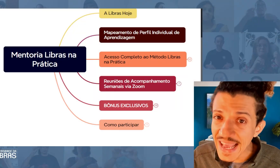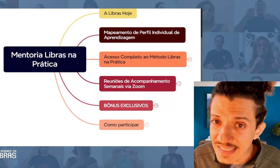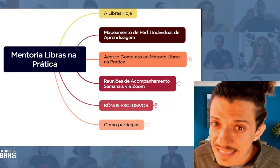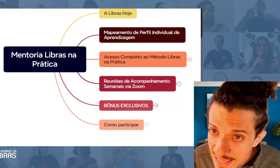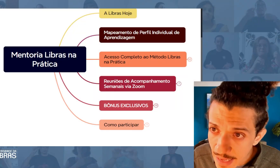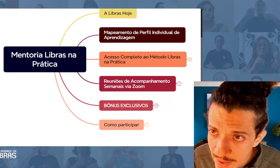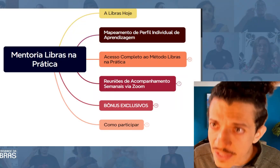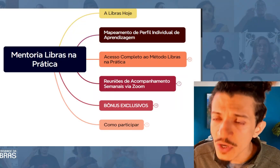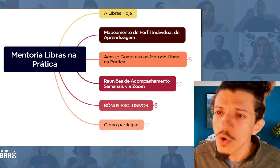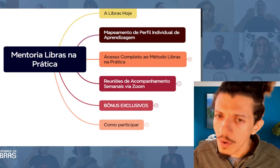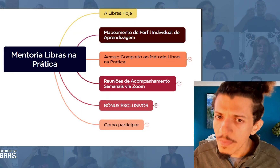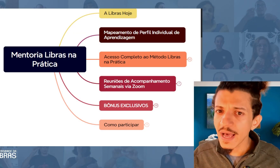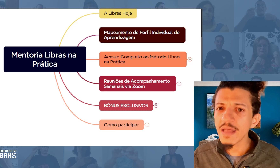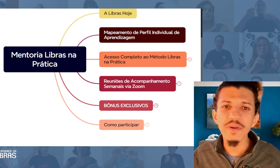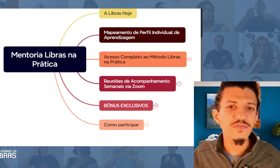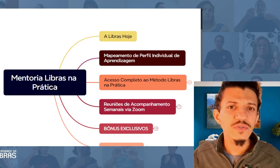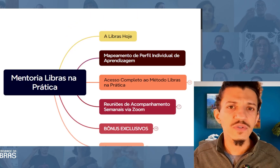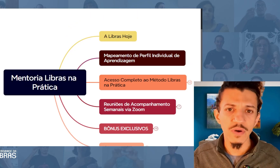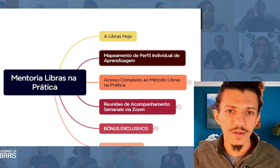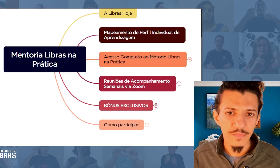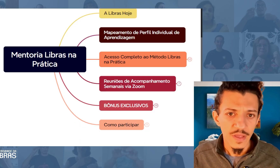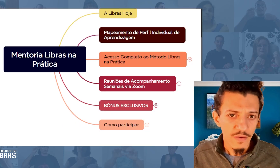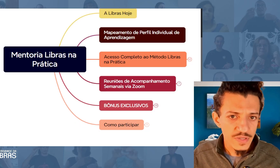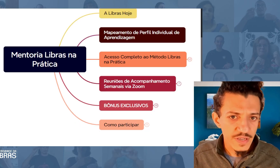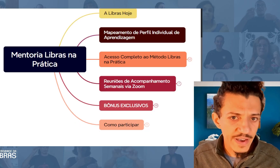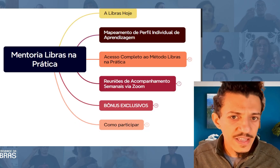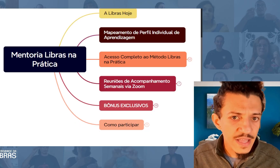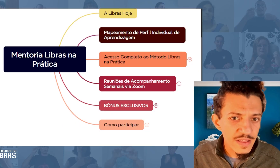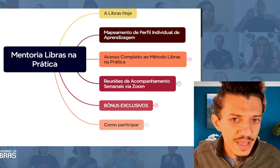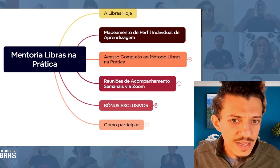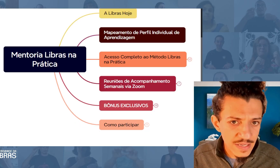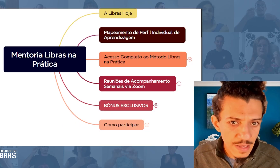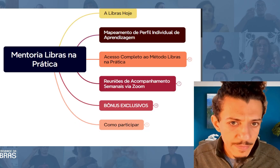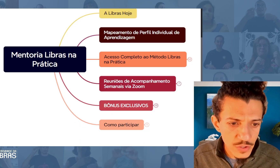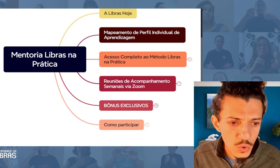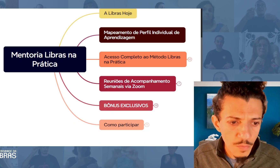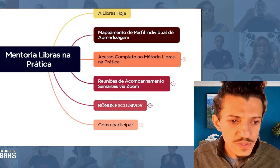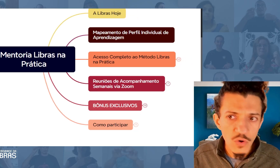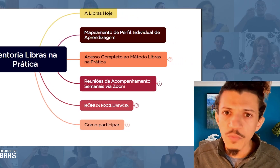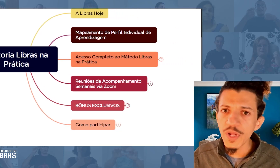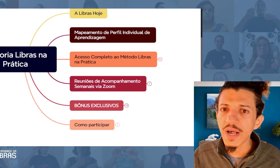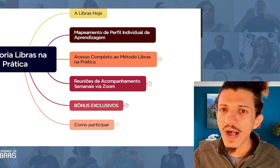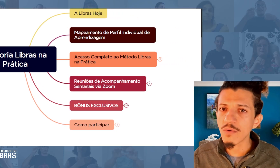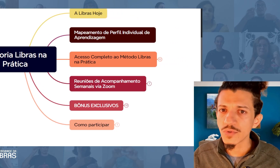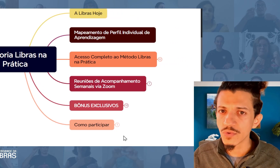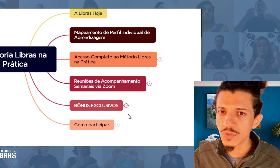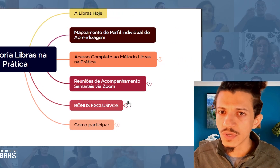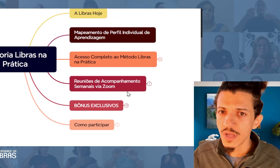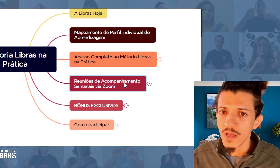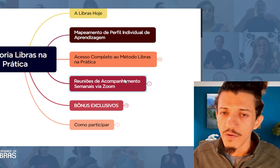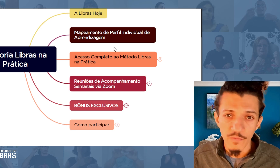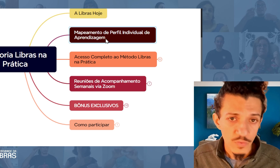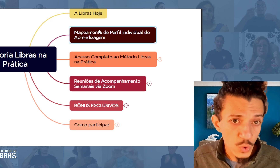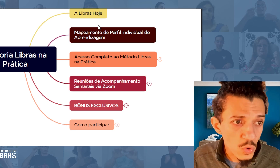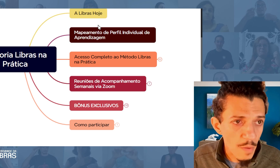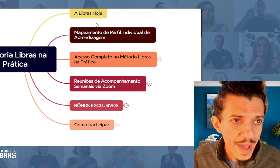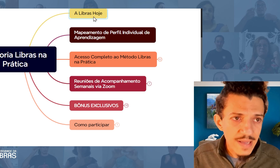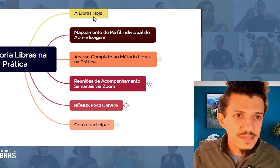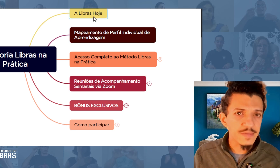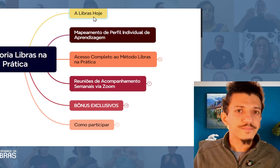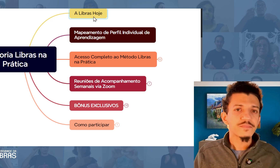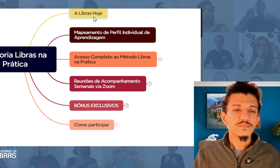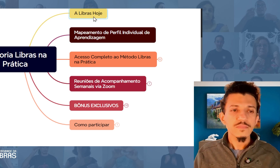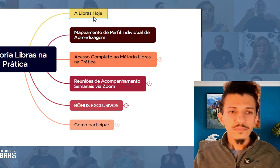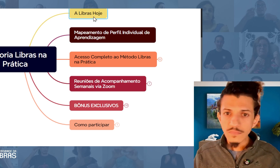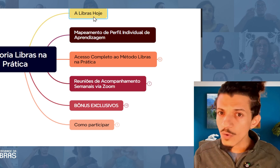descobrir exatamente como que a Libras funciona. Você vai entender exatamente como se comunicar com surdos. Tudo